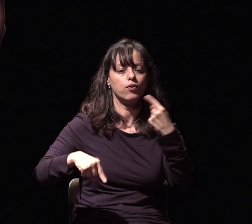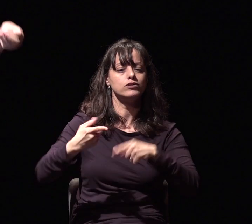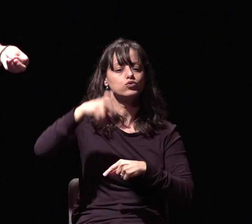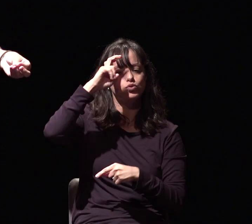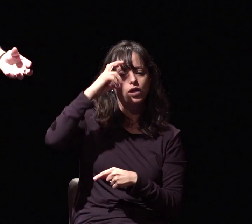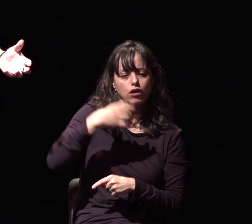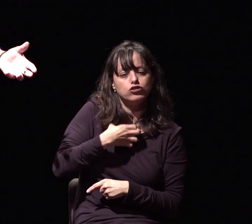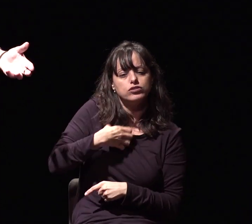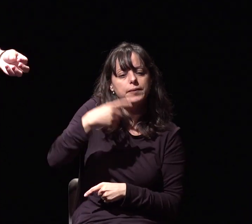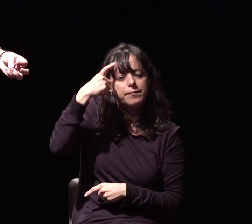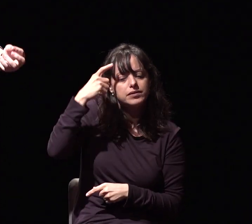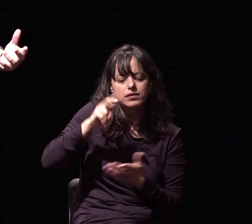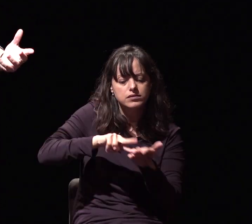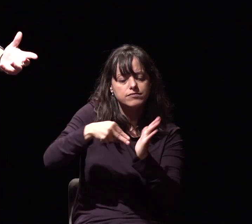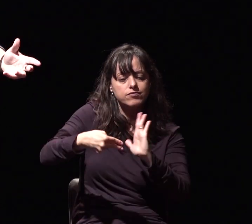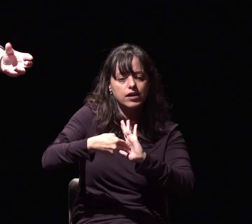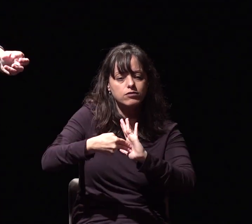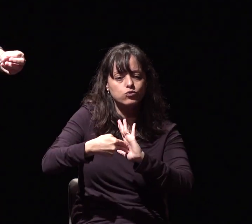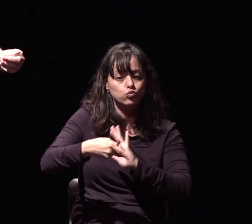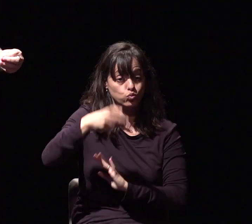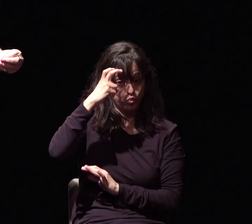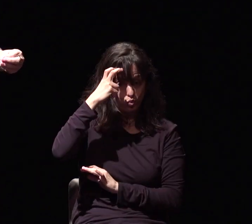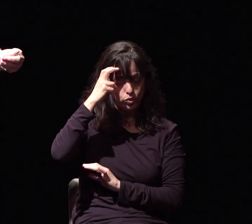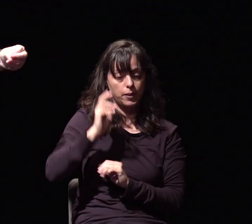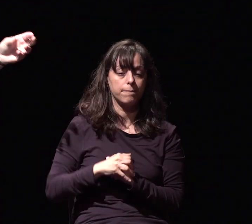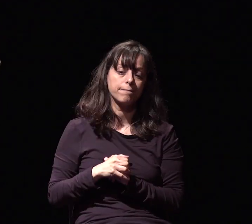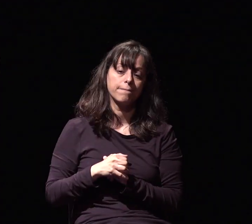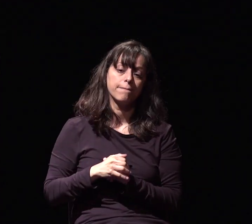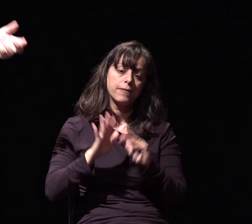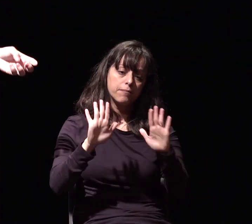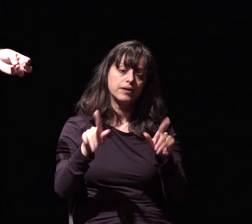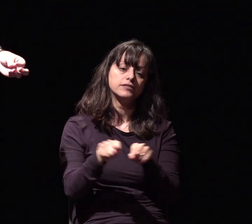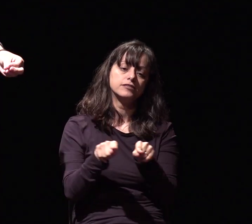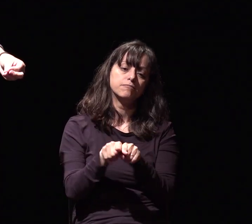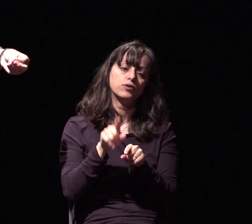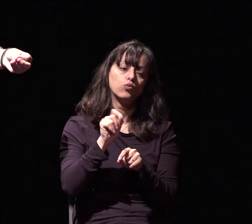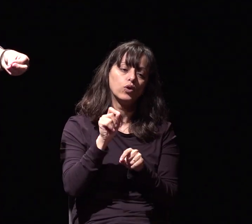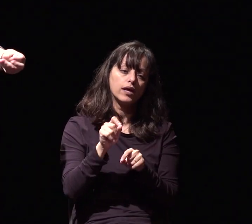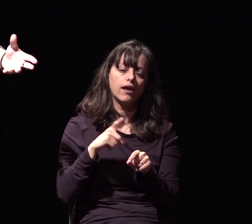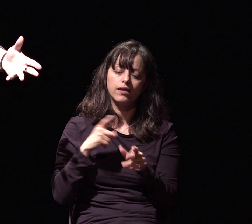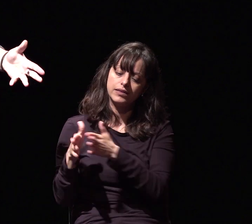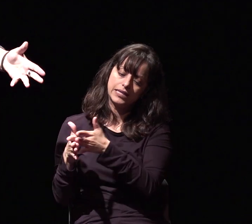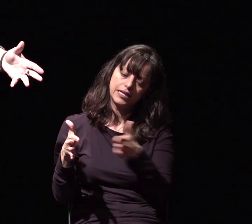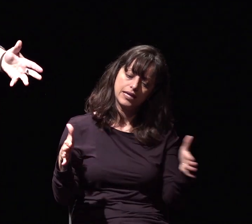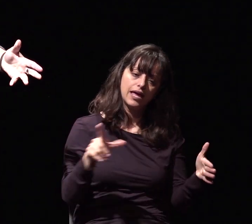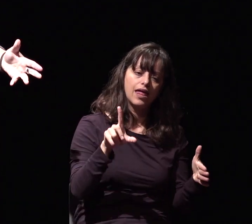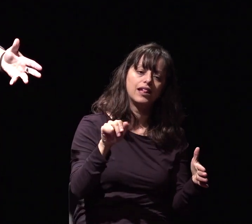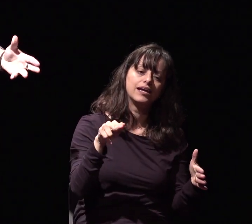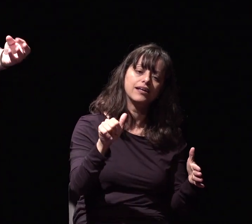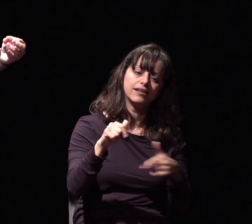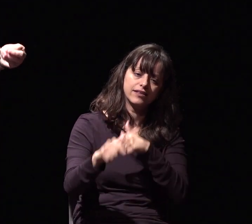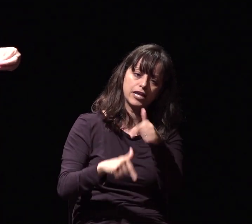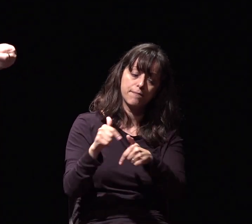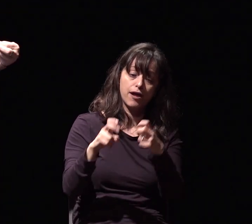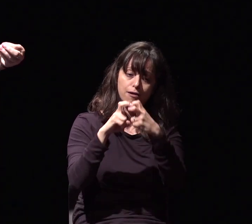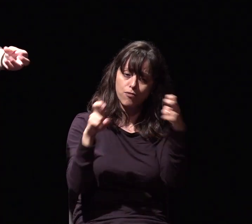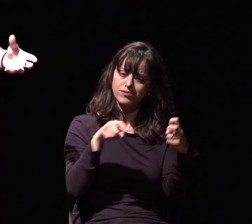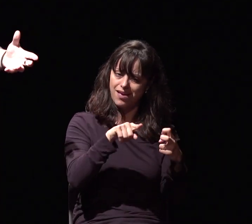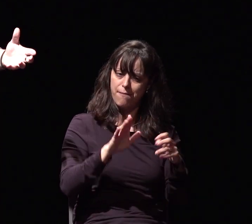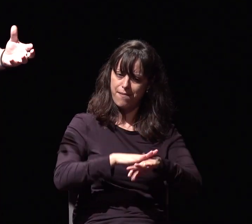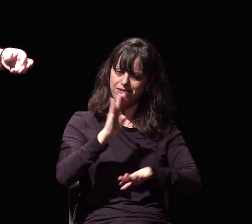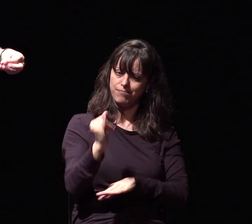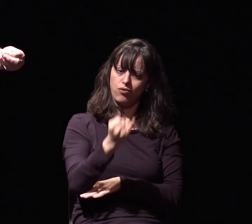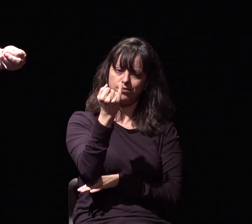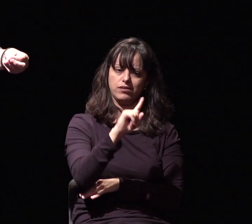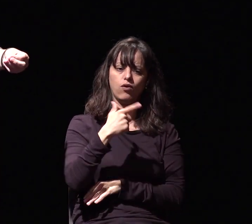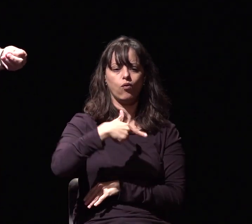maneira de pensar o que é cultura, mas também em que medida, na trajetória da Lina, o museu deixa de ser um programa preponderante e outros tipos